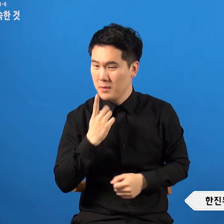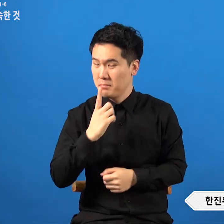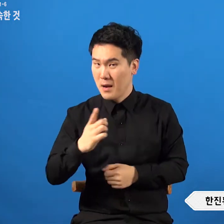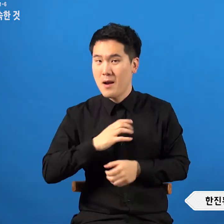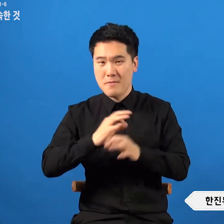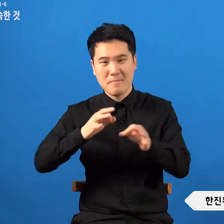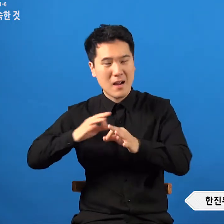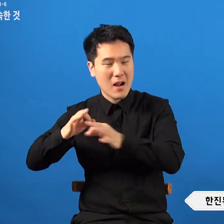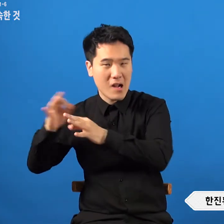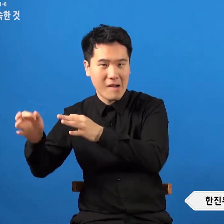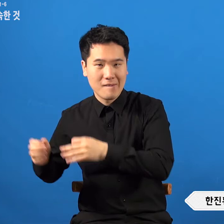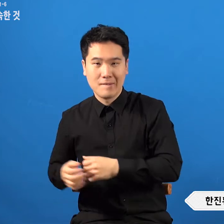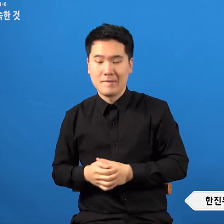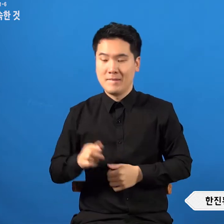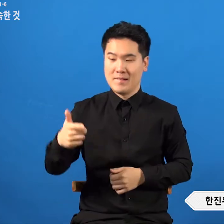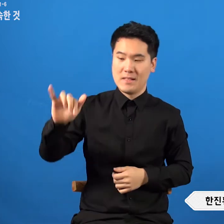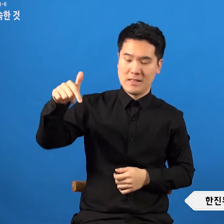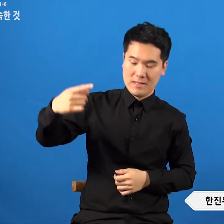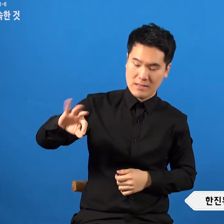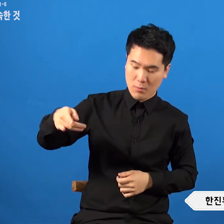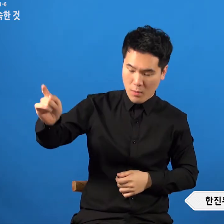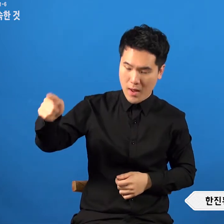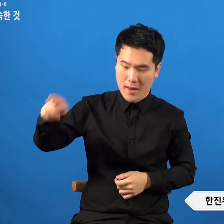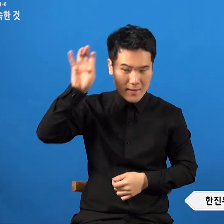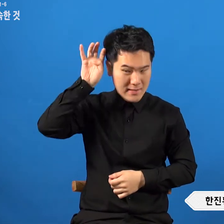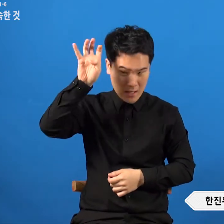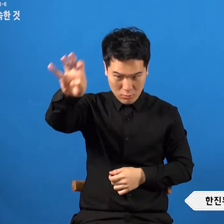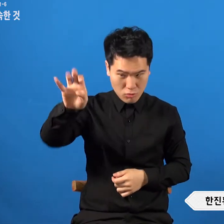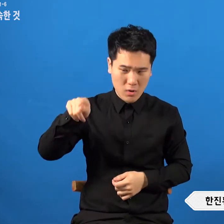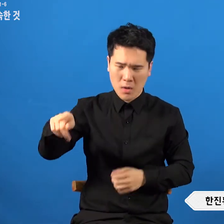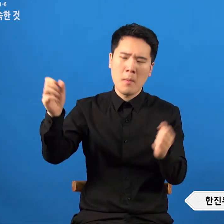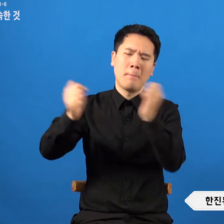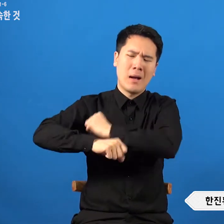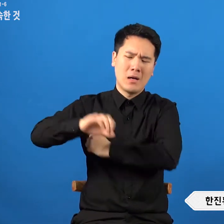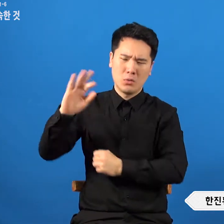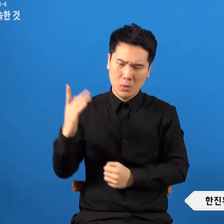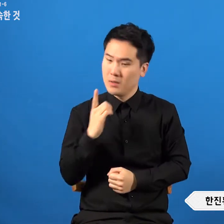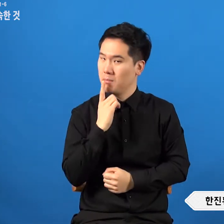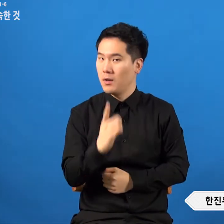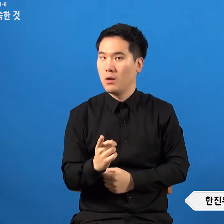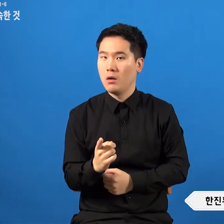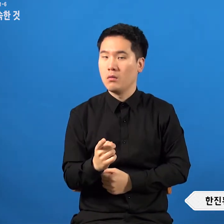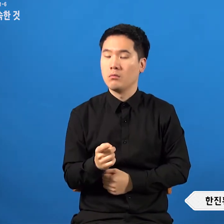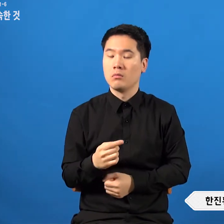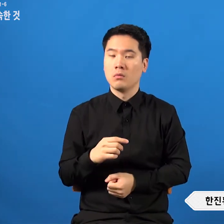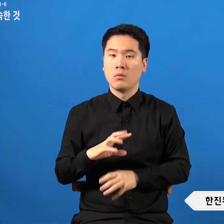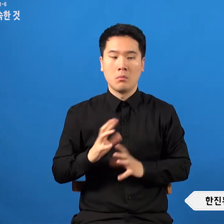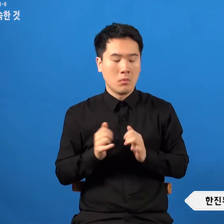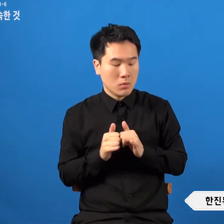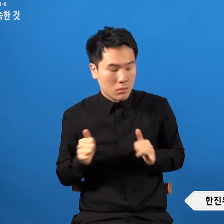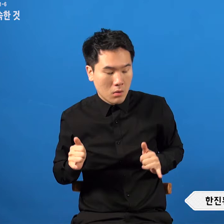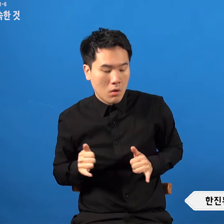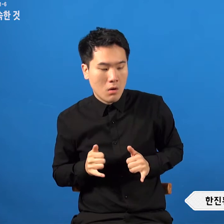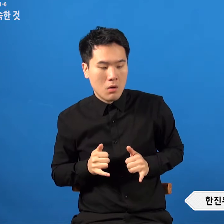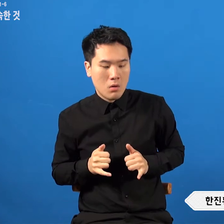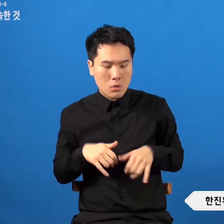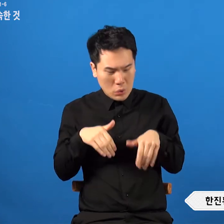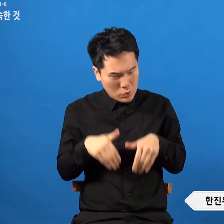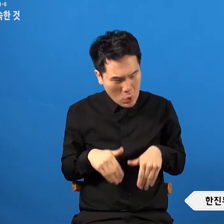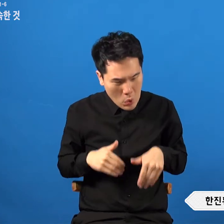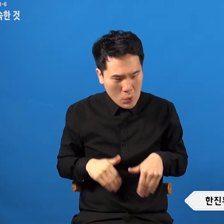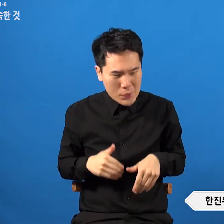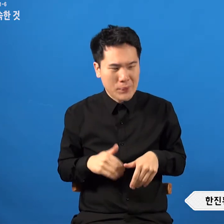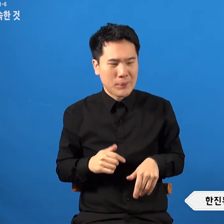그 백성들에게 요나가 니느웨는 앞으로 40일 후에 망할 것이다 하니까 그냥